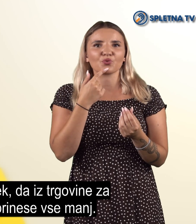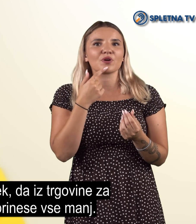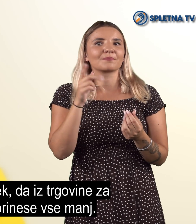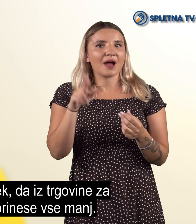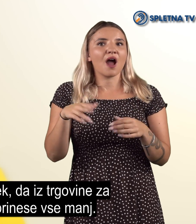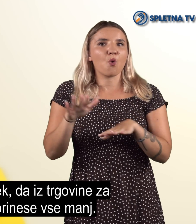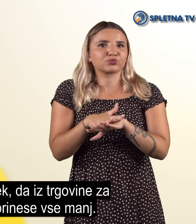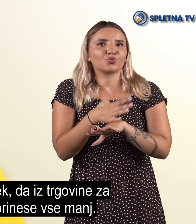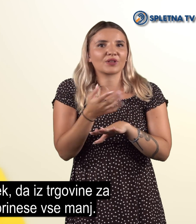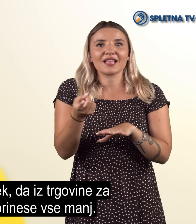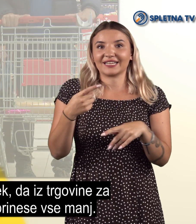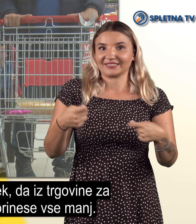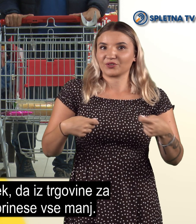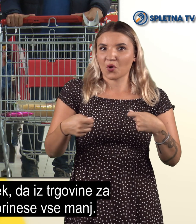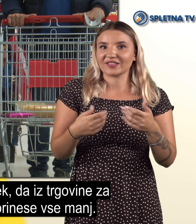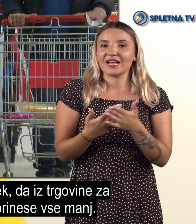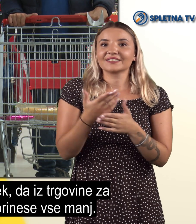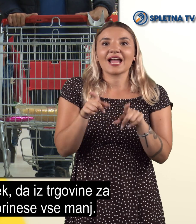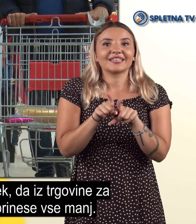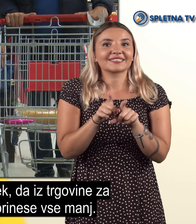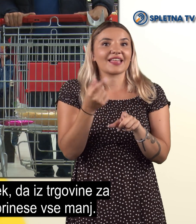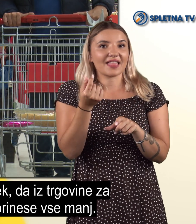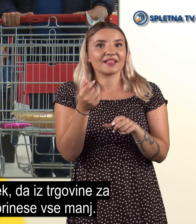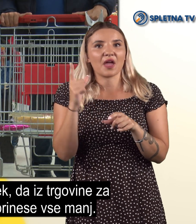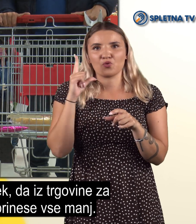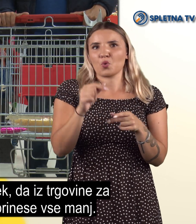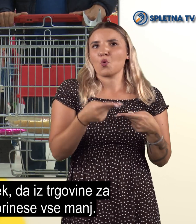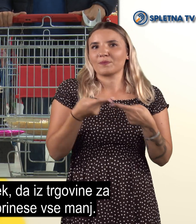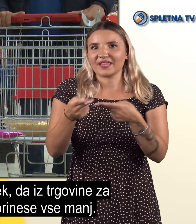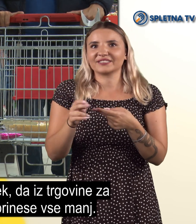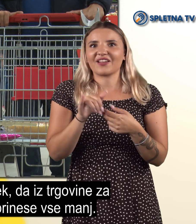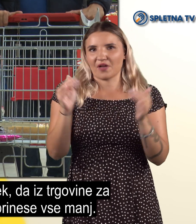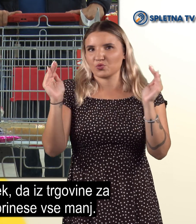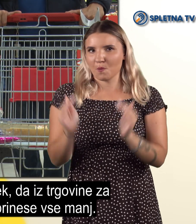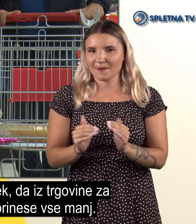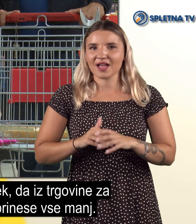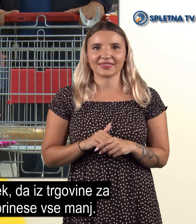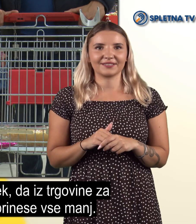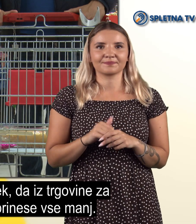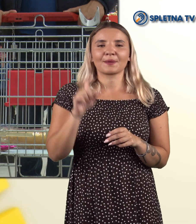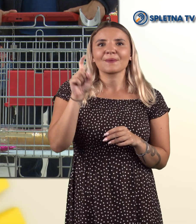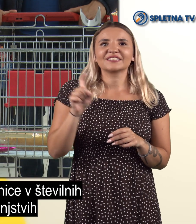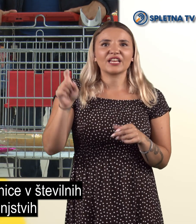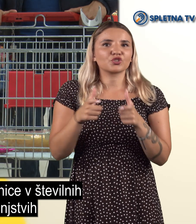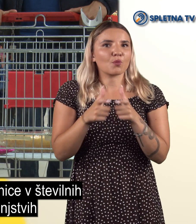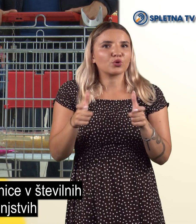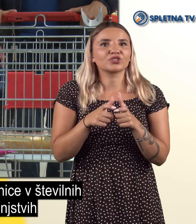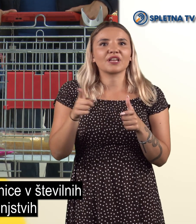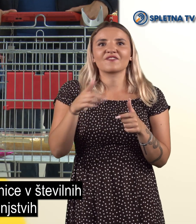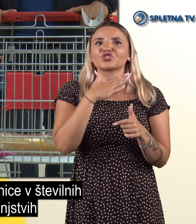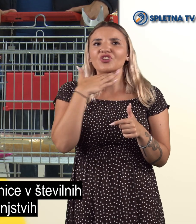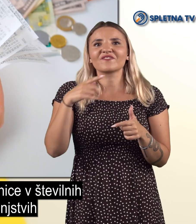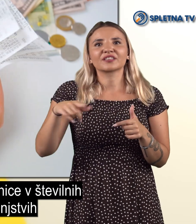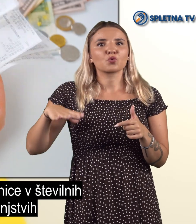Marsikdo ima občutek, da iz trgovine za isti denar domov prinese vse manj. Mesečne položnice